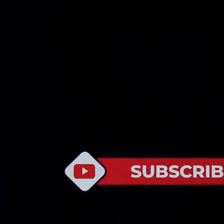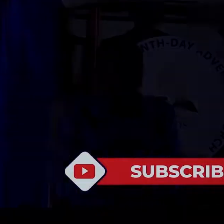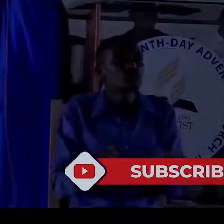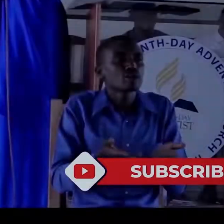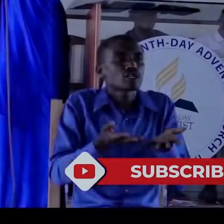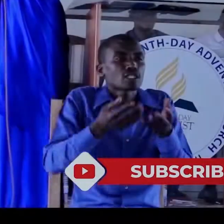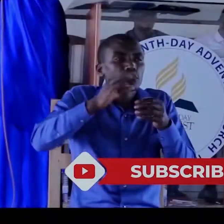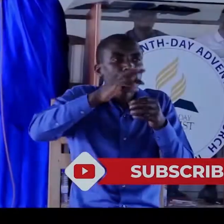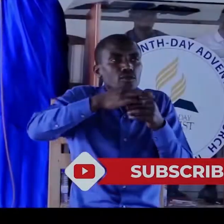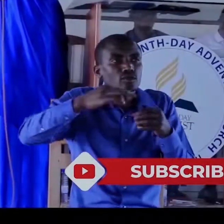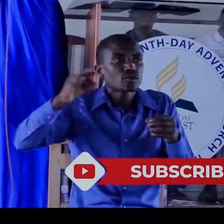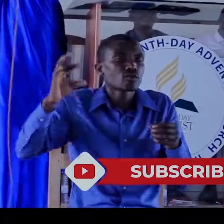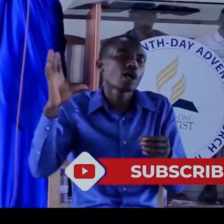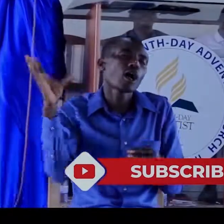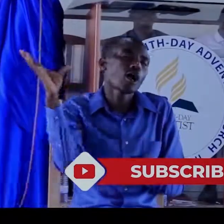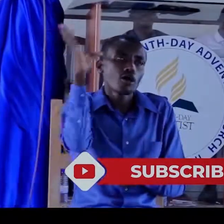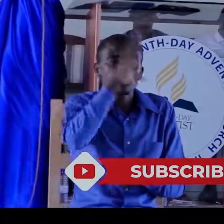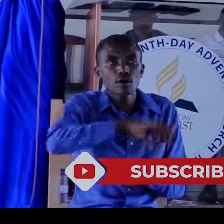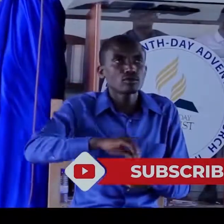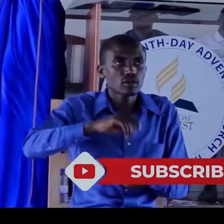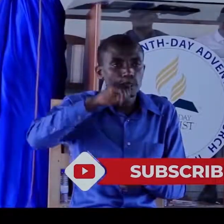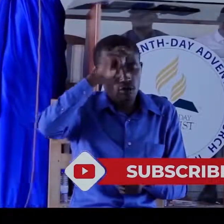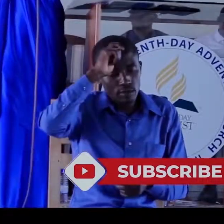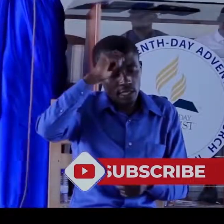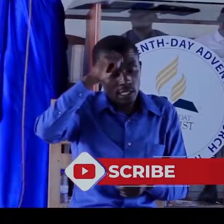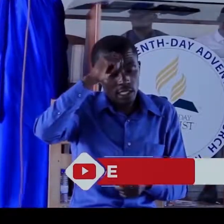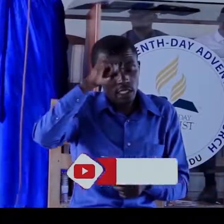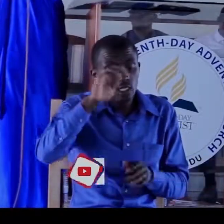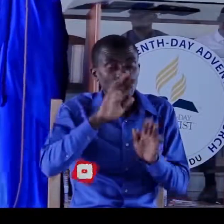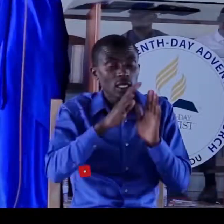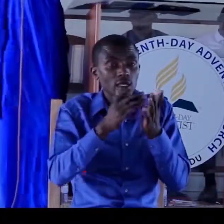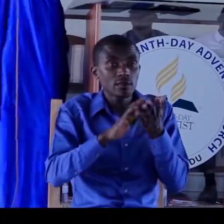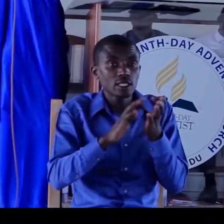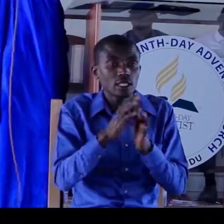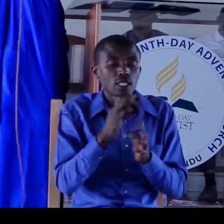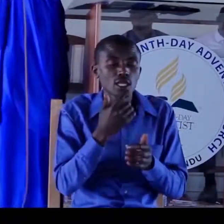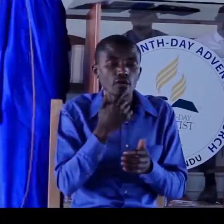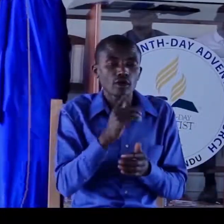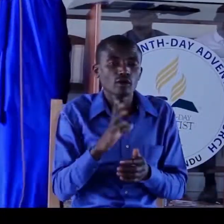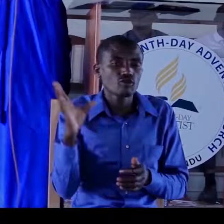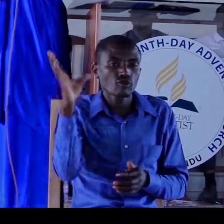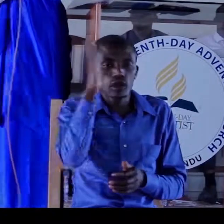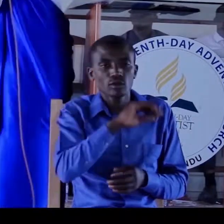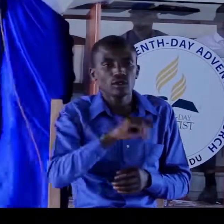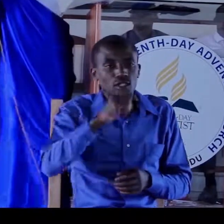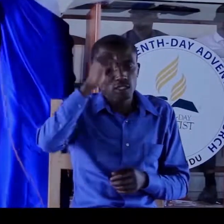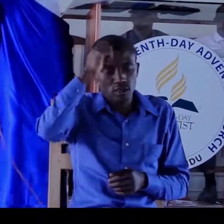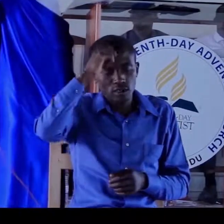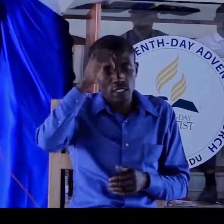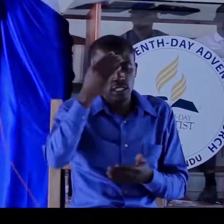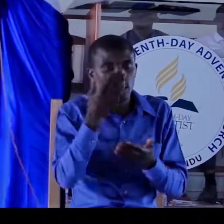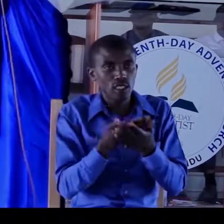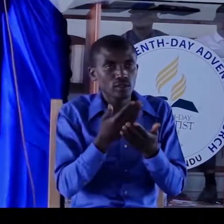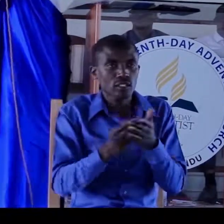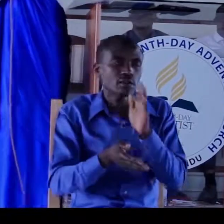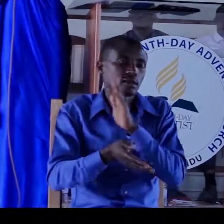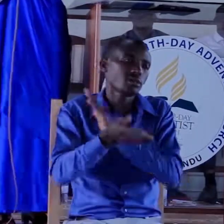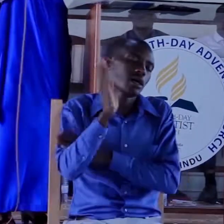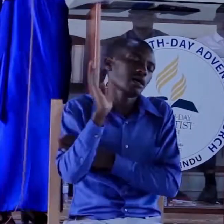ndarangije biravuga ngo ubusa ubwenge abusabe rero kuzi iby'umwuka ariko kuza